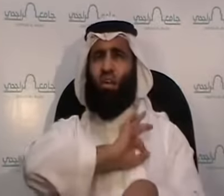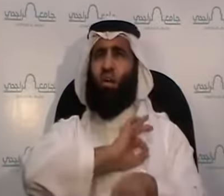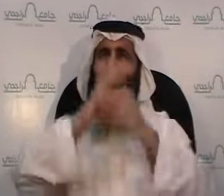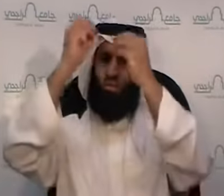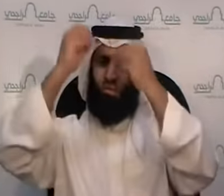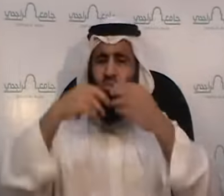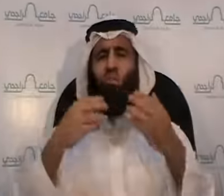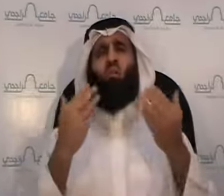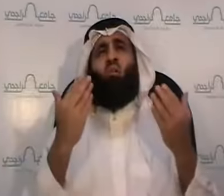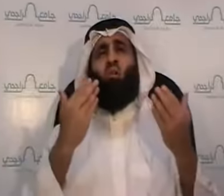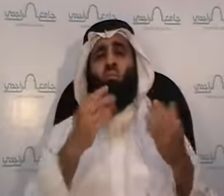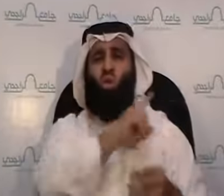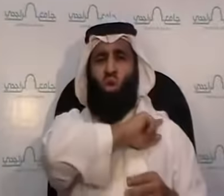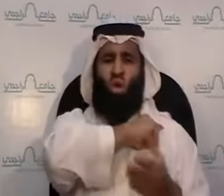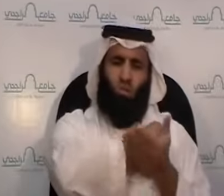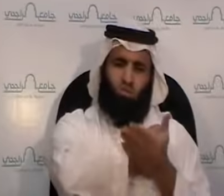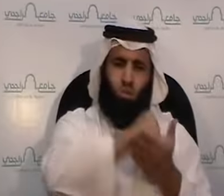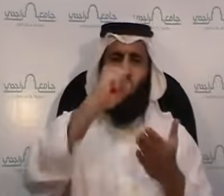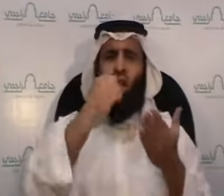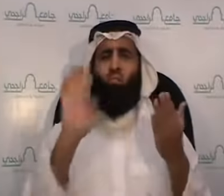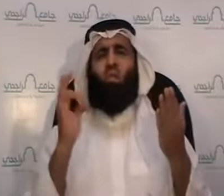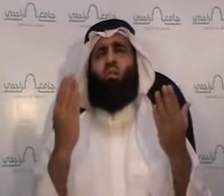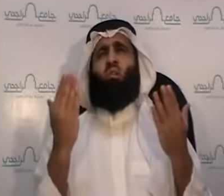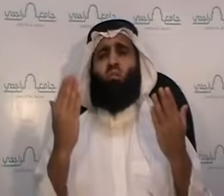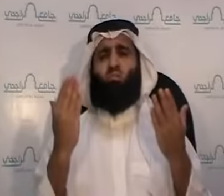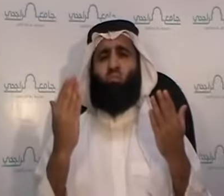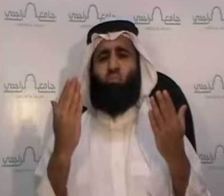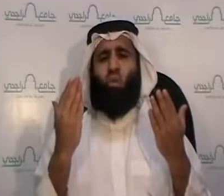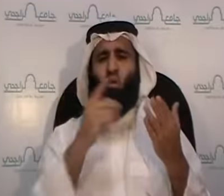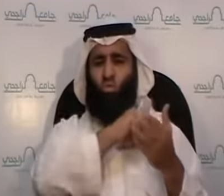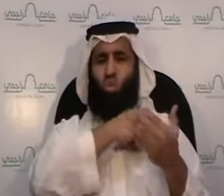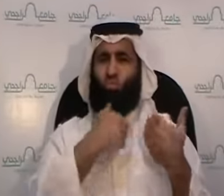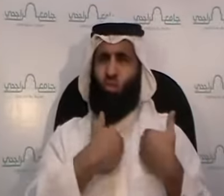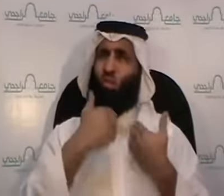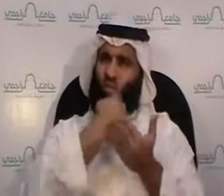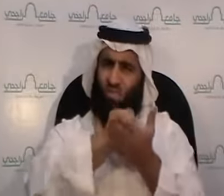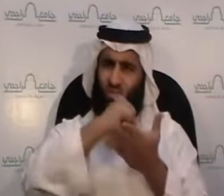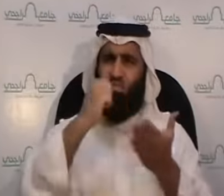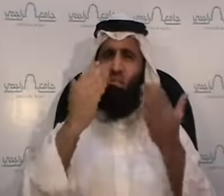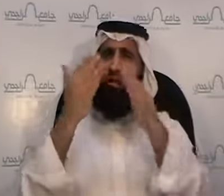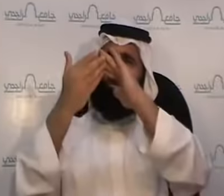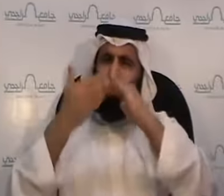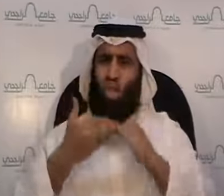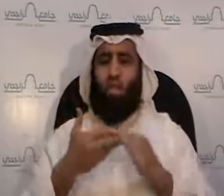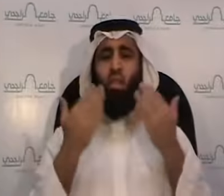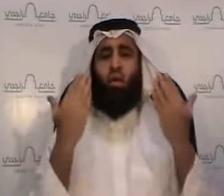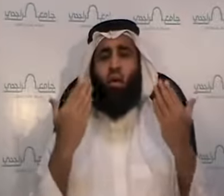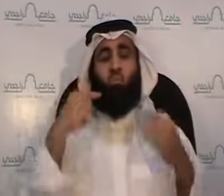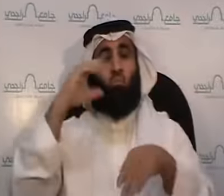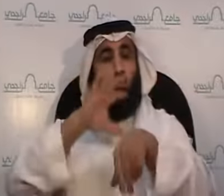عندك، تغفر بها ذنوبنا، تستر بها عيوبنا، وتشفي بها مرضنا ومرضانا يا رب العالمين.